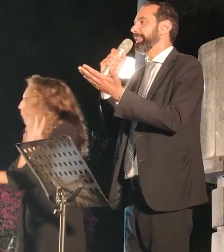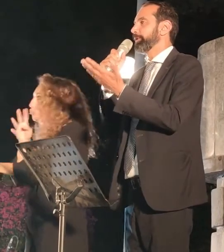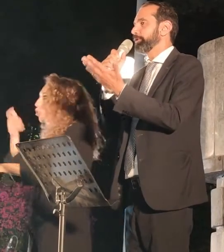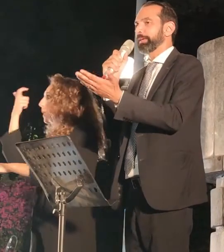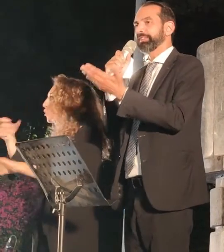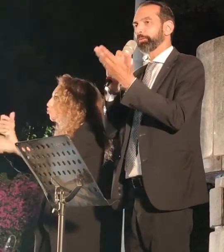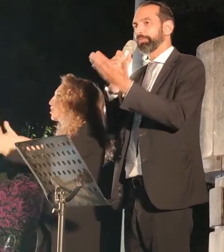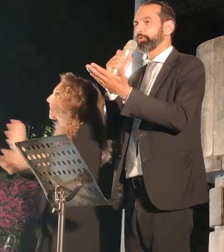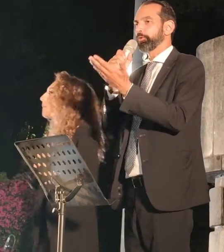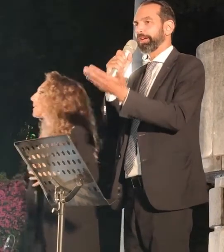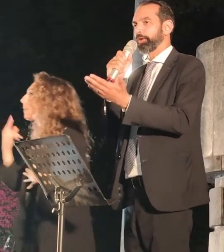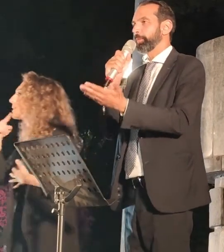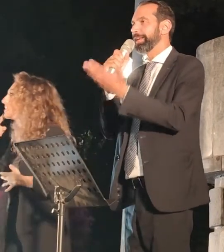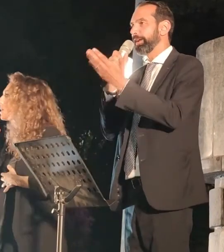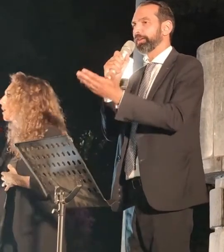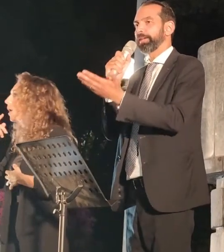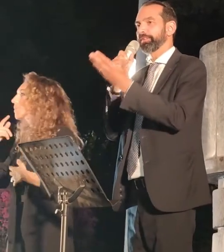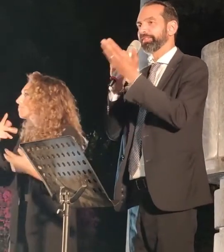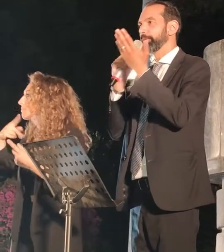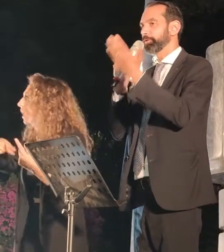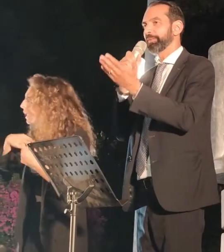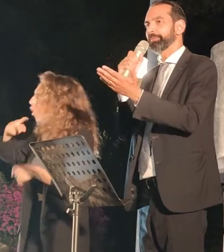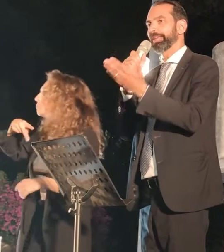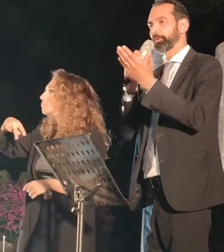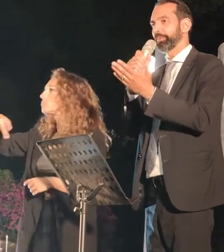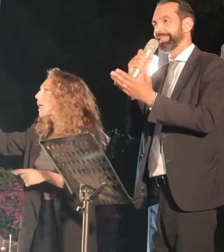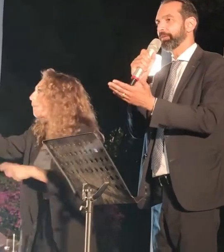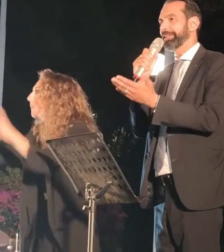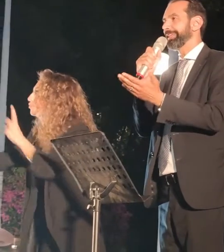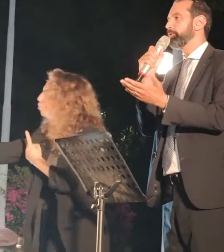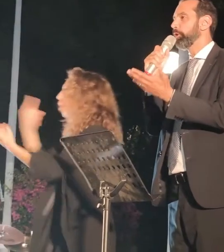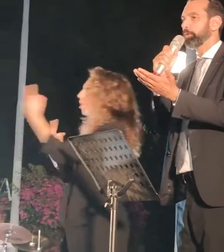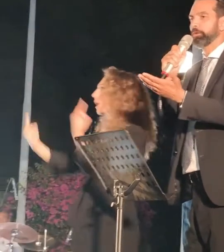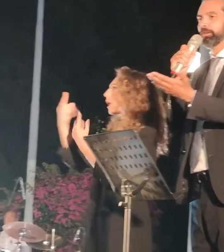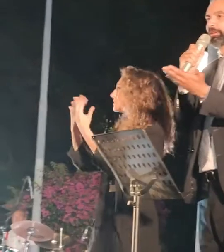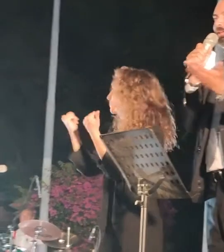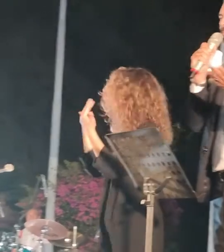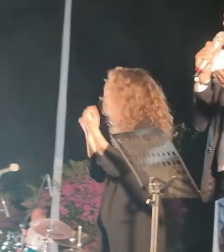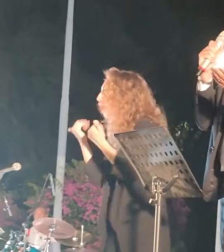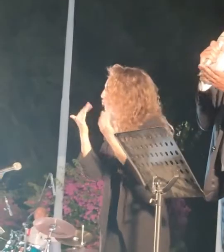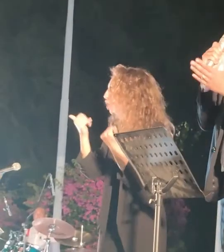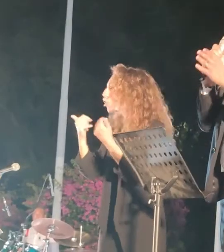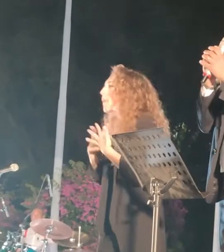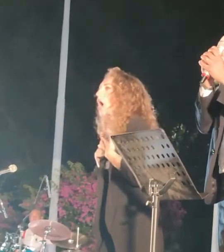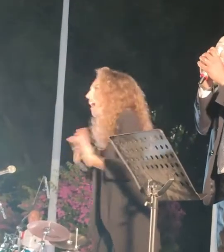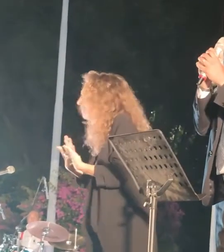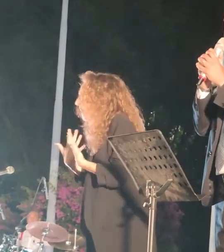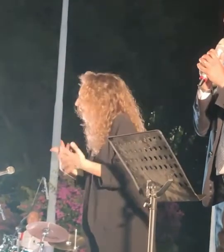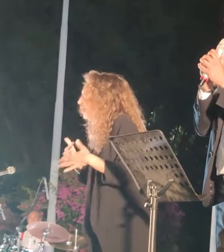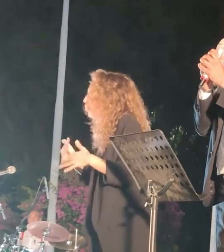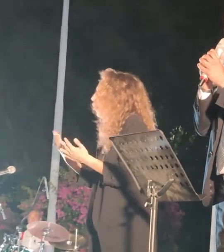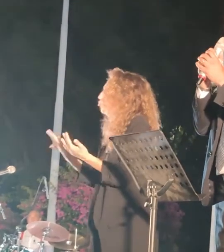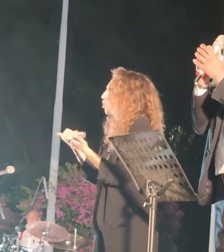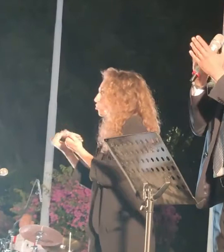e vedere le persone che mi salutavano con calore, quel calore che in questi 4 mesi mi hanno accompagnato e che dopo la proclamazione mi